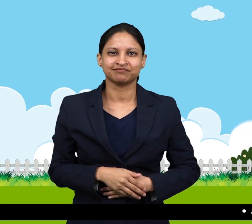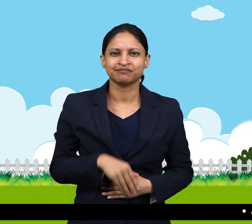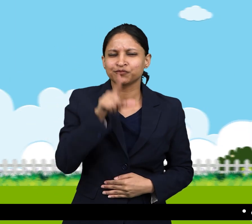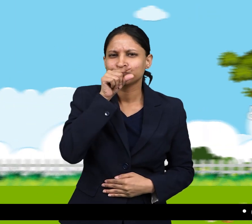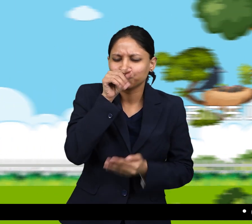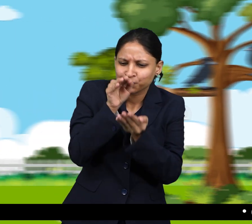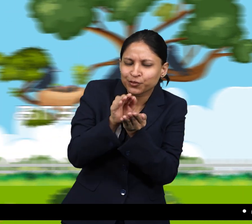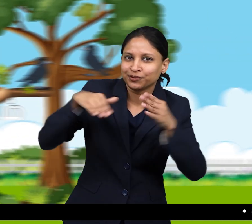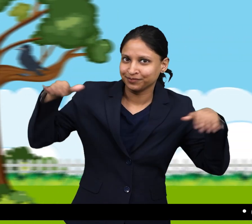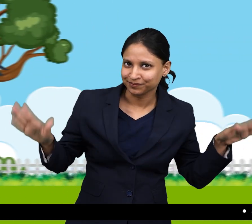குருவி,